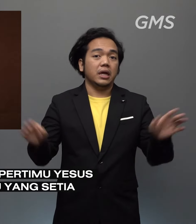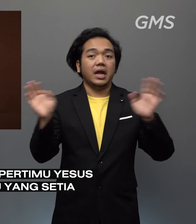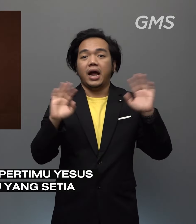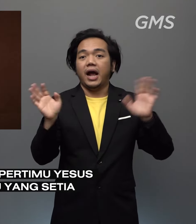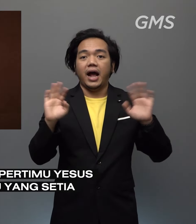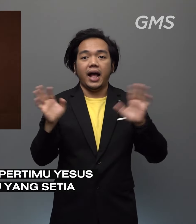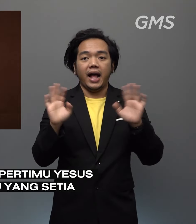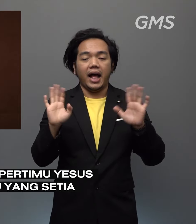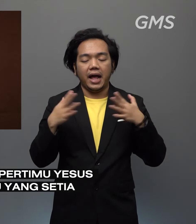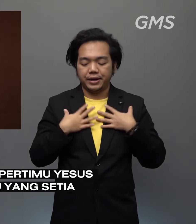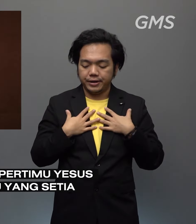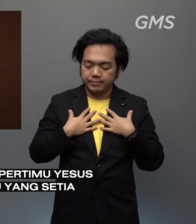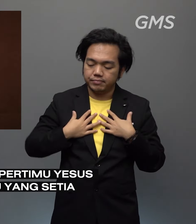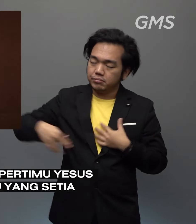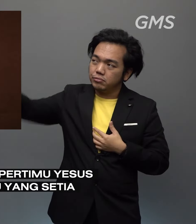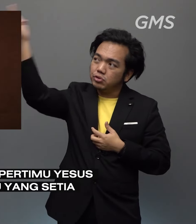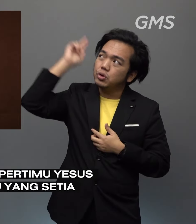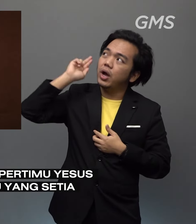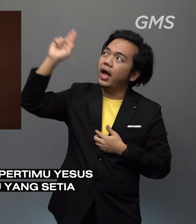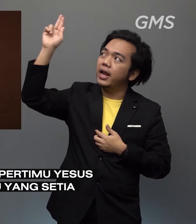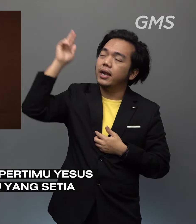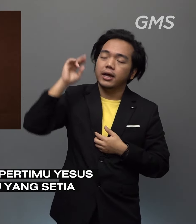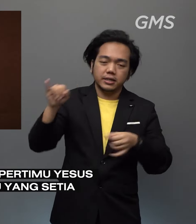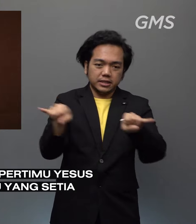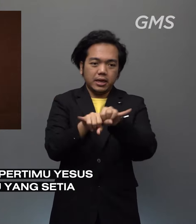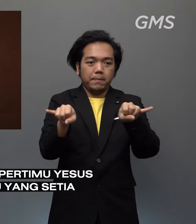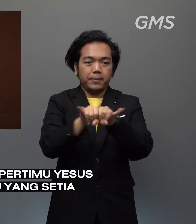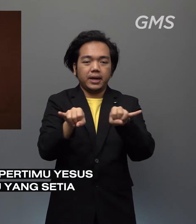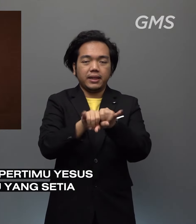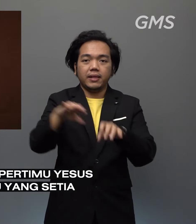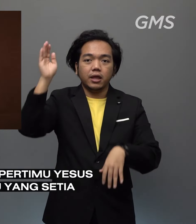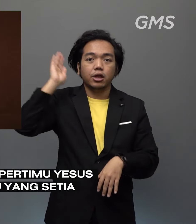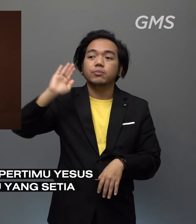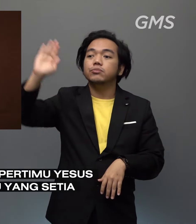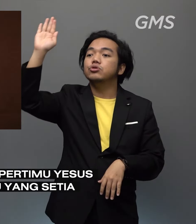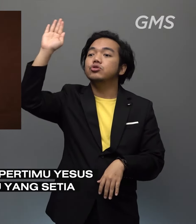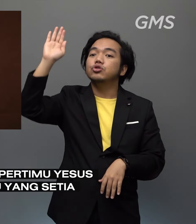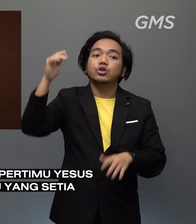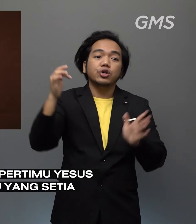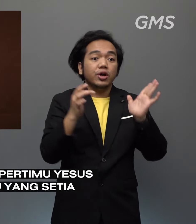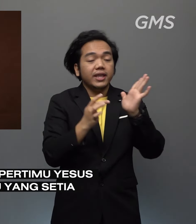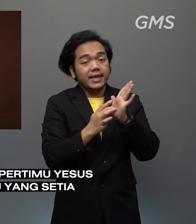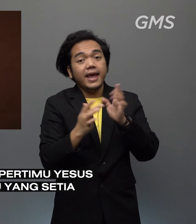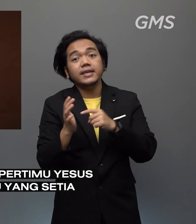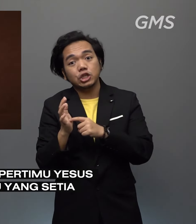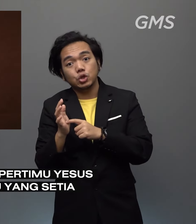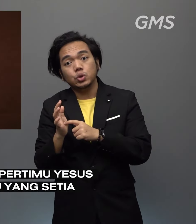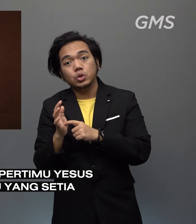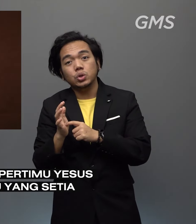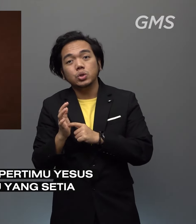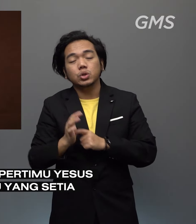tiada Tuhan sepertimu,